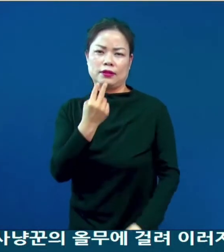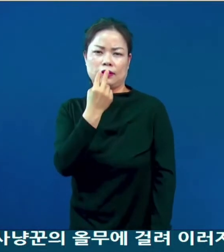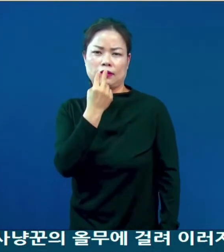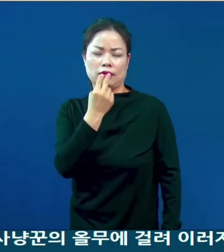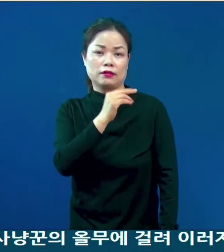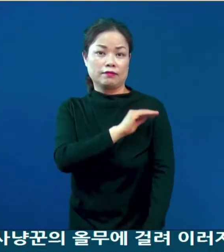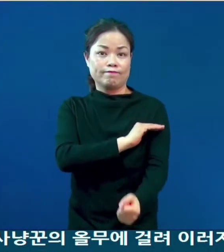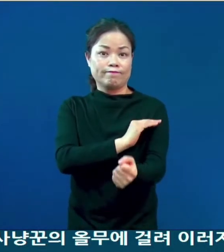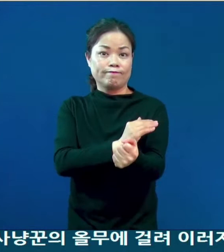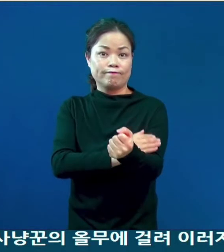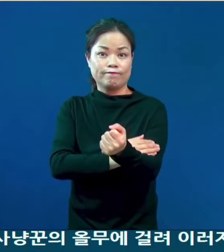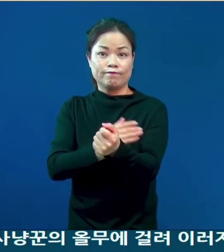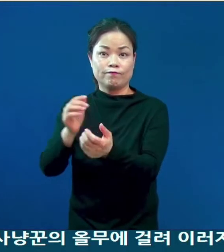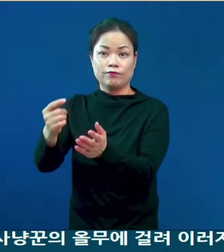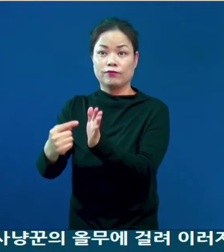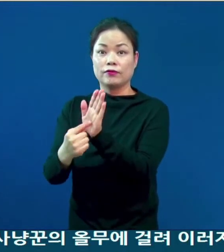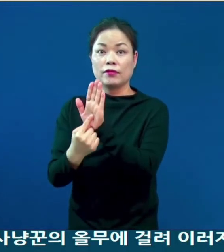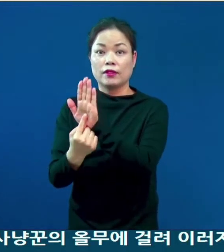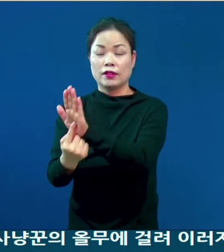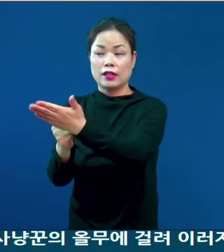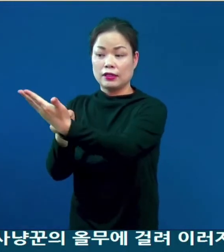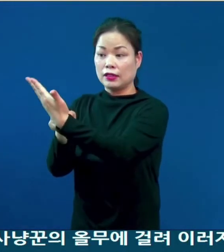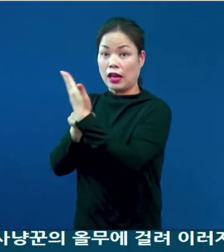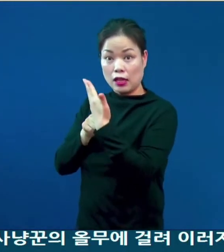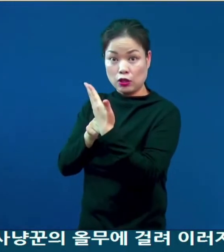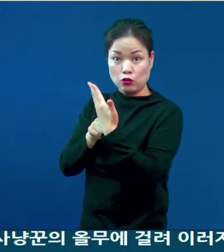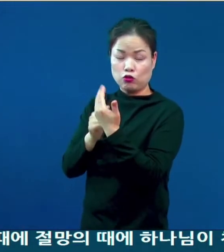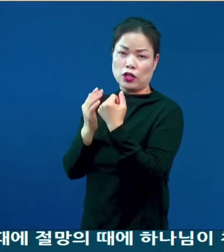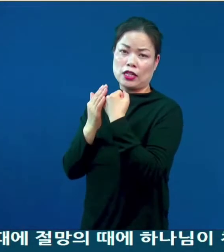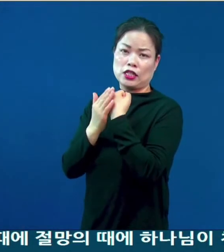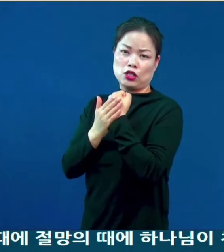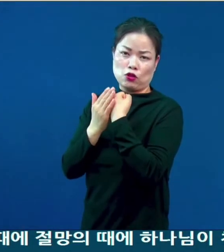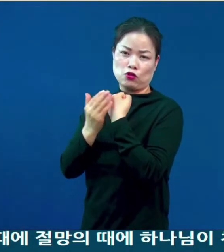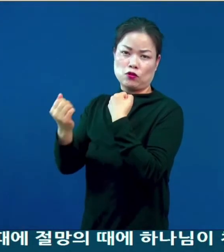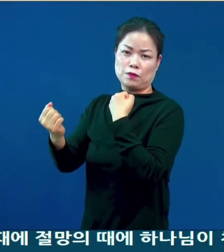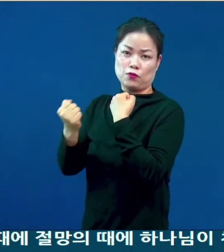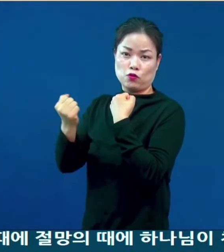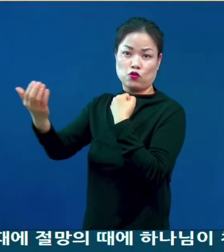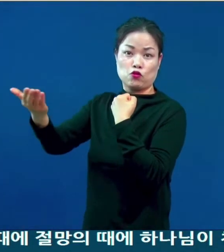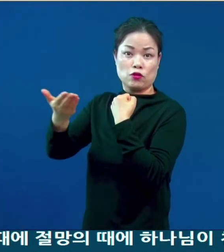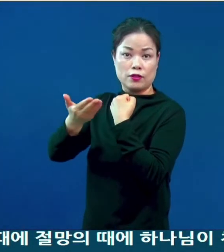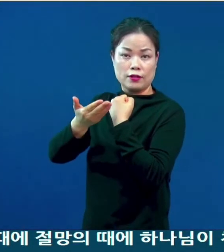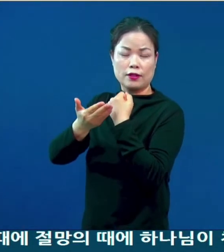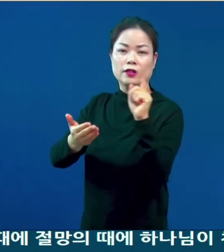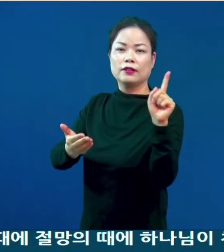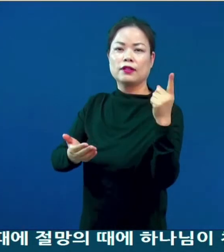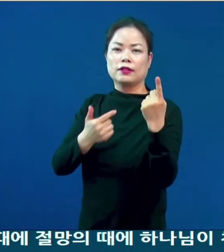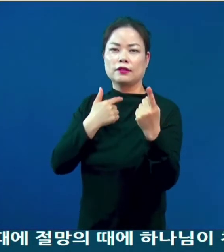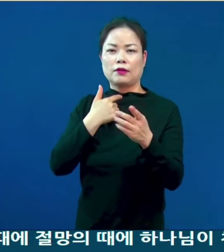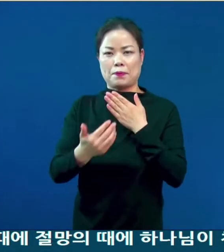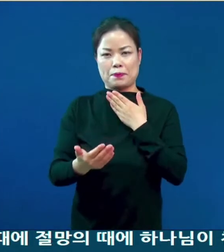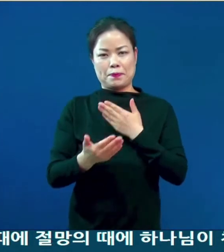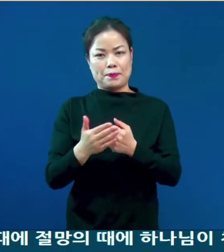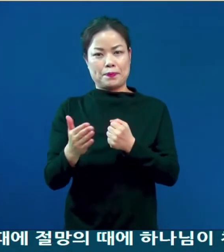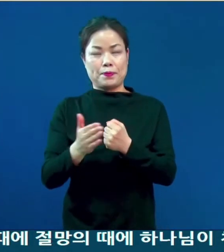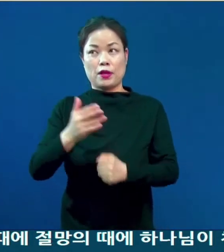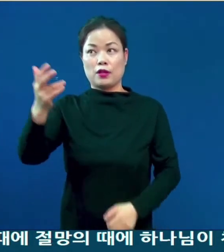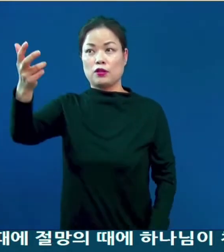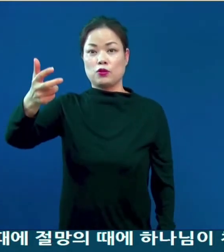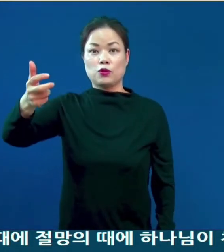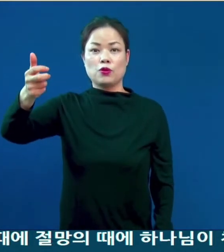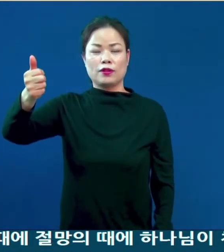생명의 능력으로 나타나셔서 힘주시고 위로해 주셨던 것을 다윗은 경험했기 때문에 그는 여호와가